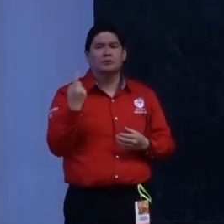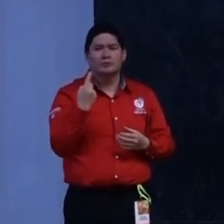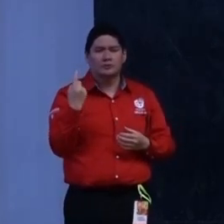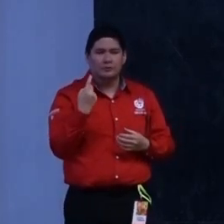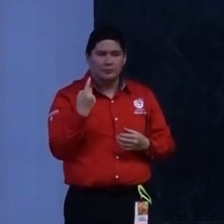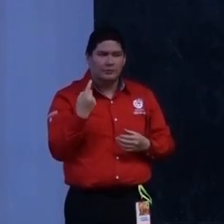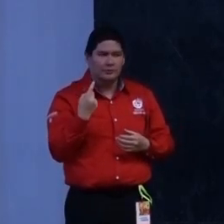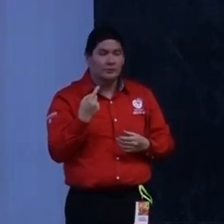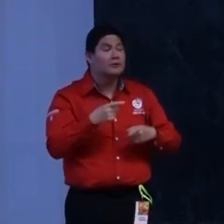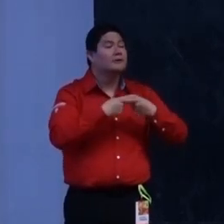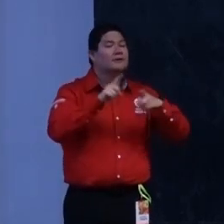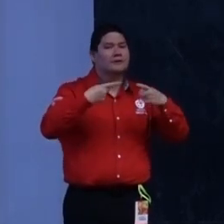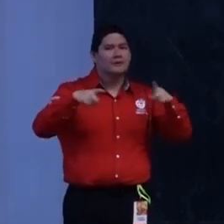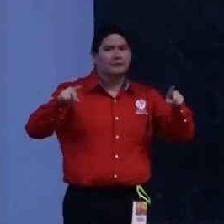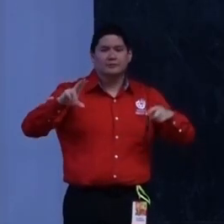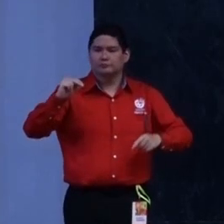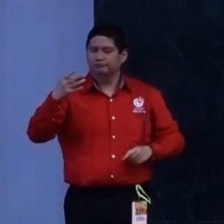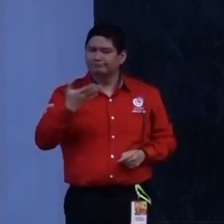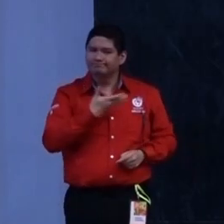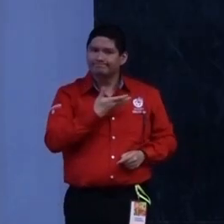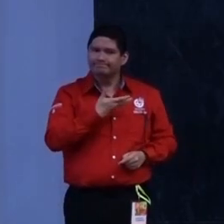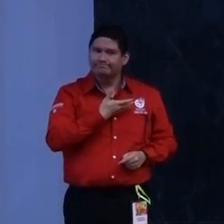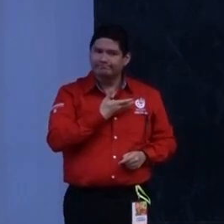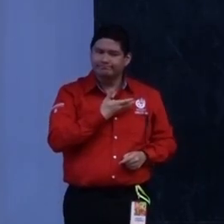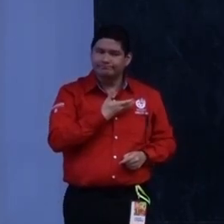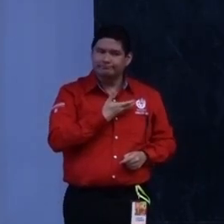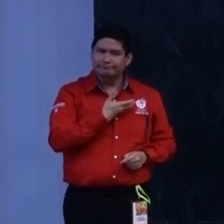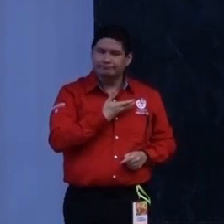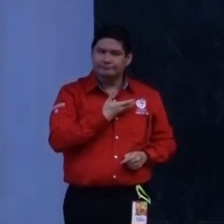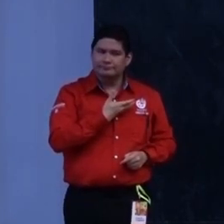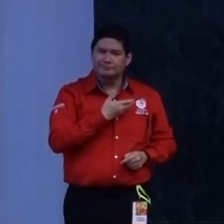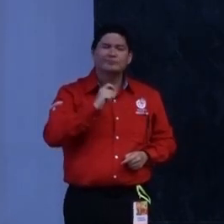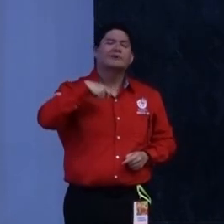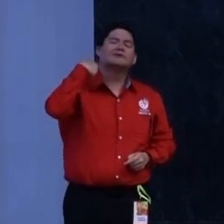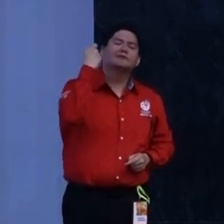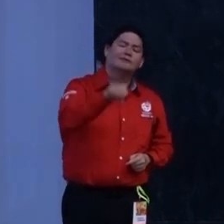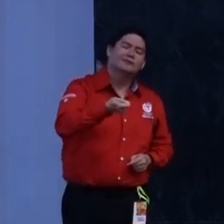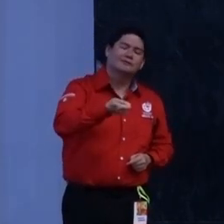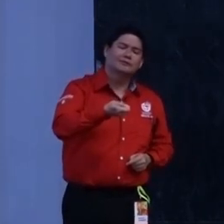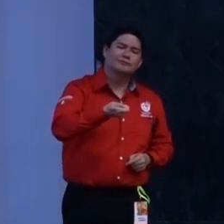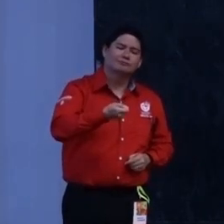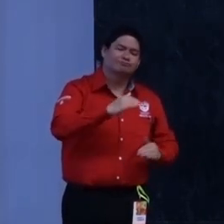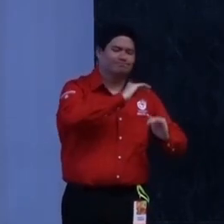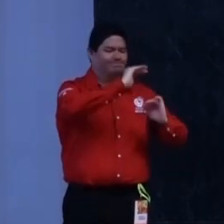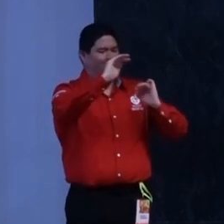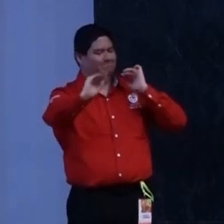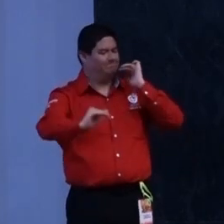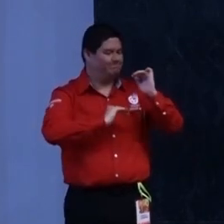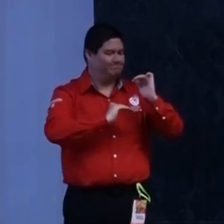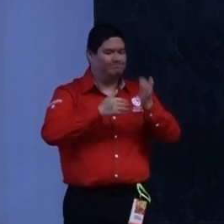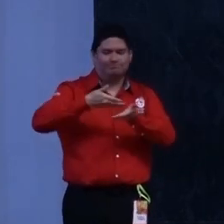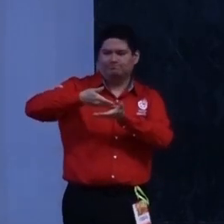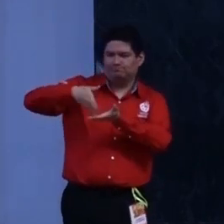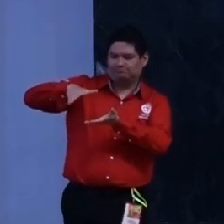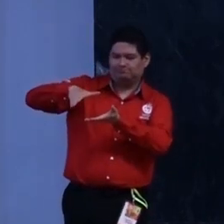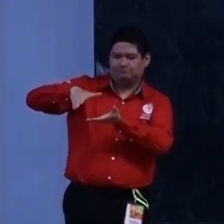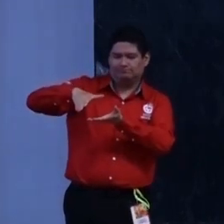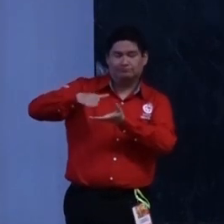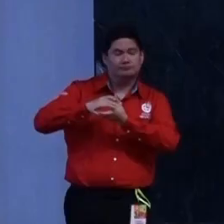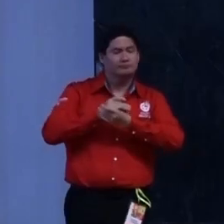que la diferencia no tiene que significar una desventaja o una exclusión,